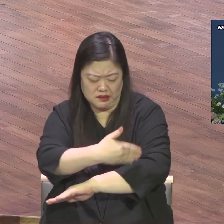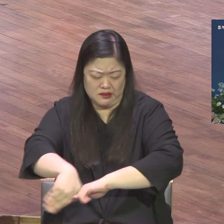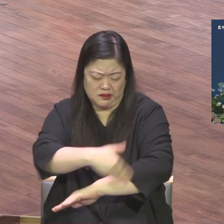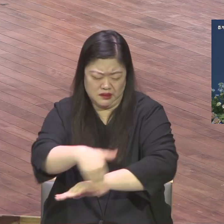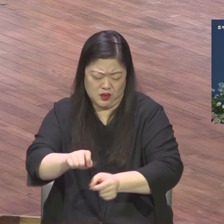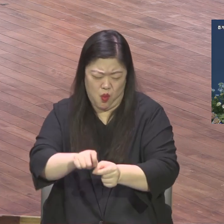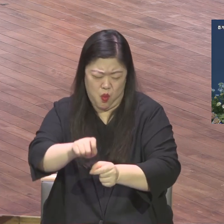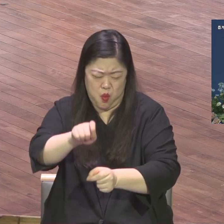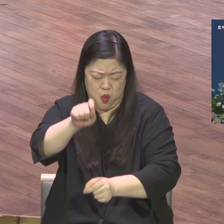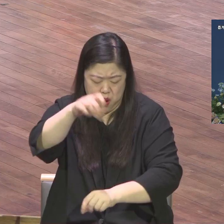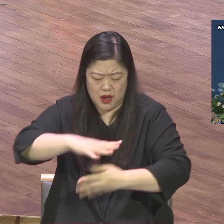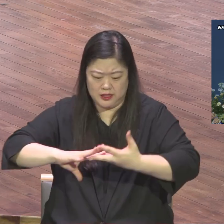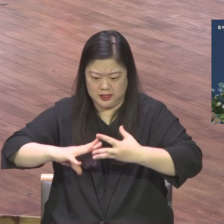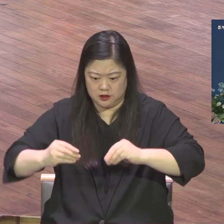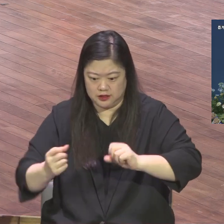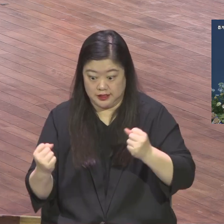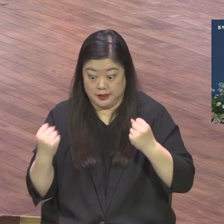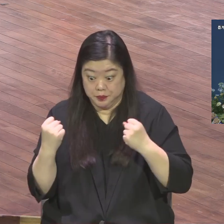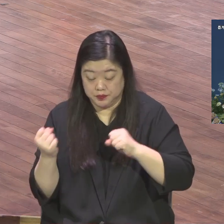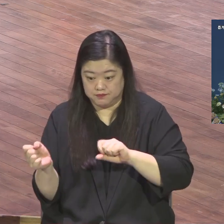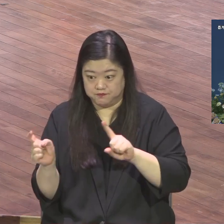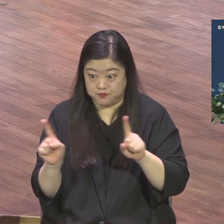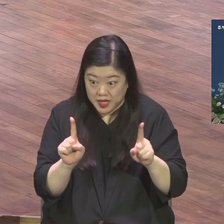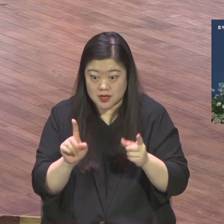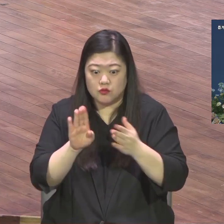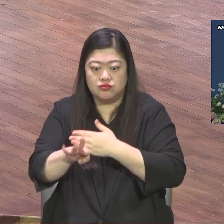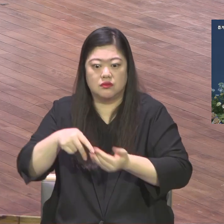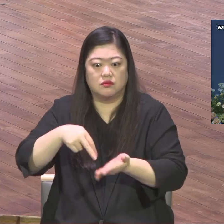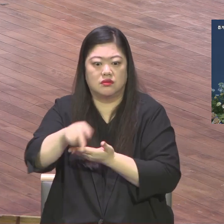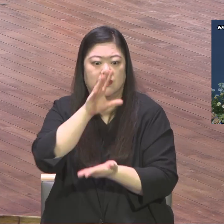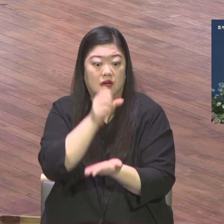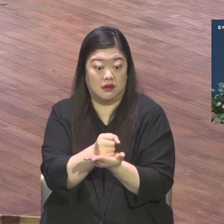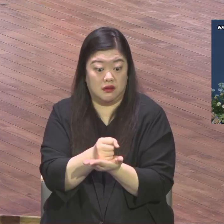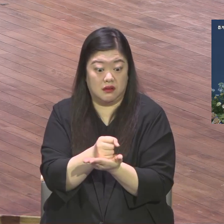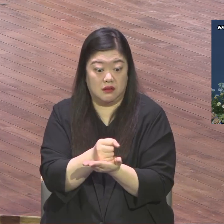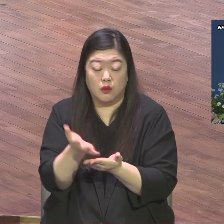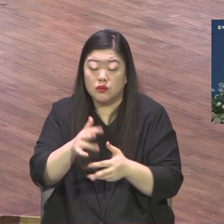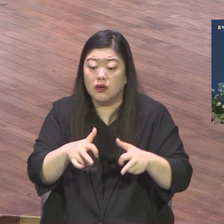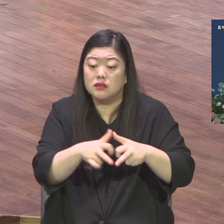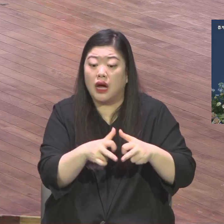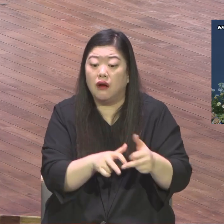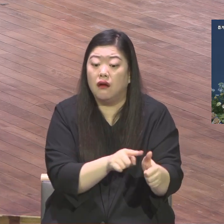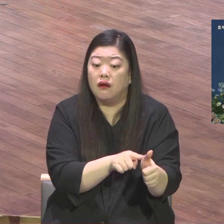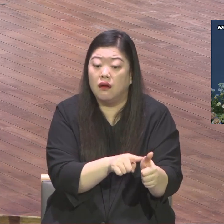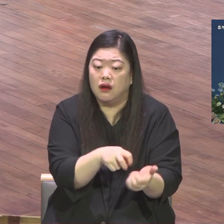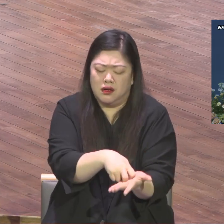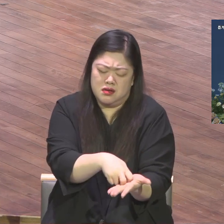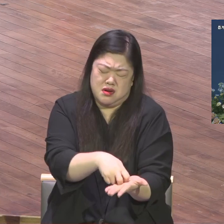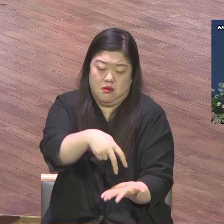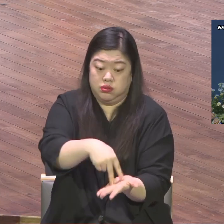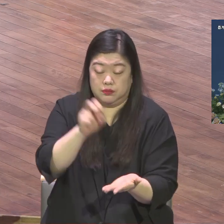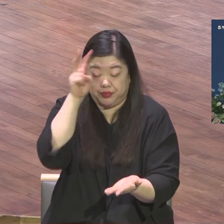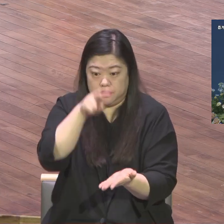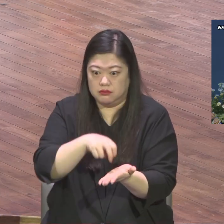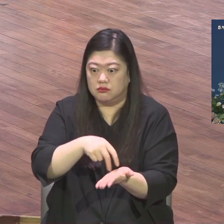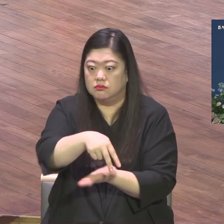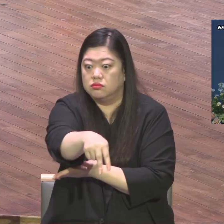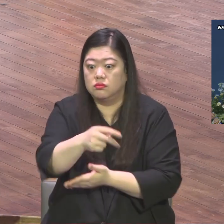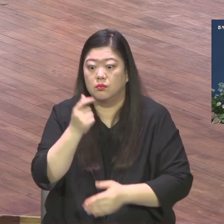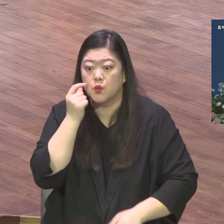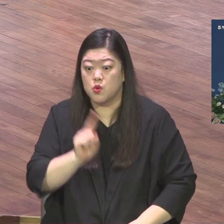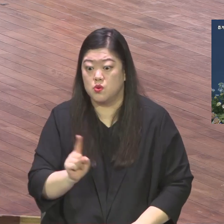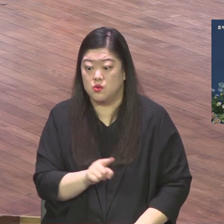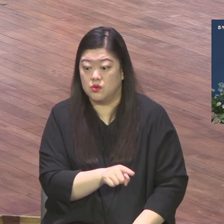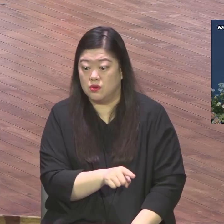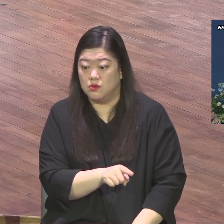안전병이 예루살렘에 사는 사람은 누구나 다, 뭐 예루살렘은 조그만 하잖아요. 그 누구나 다 아는